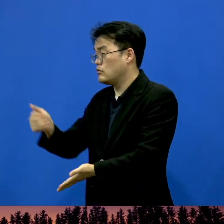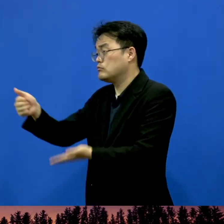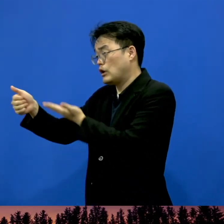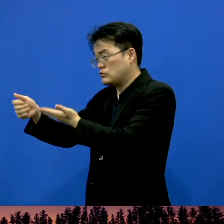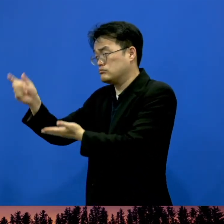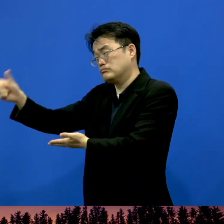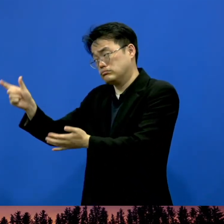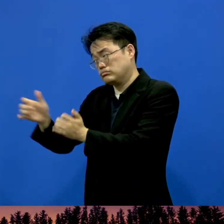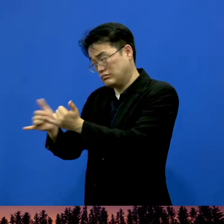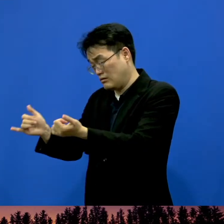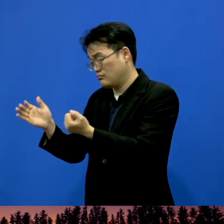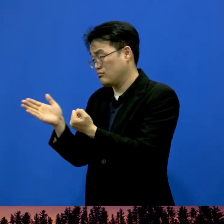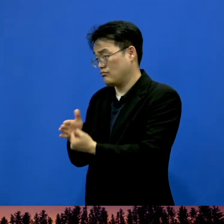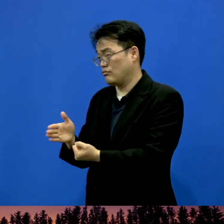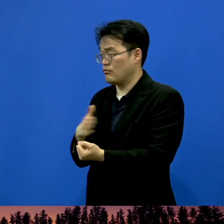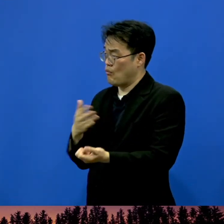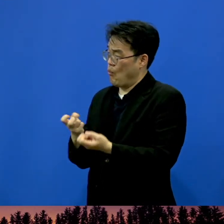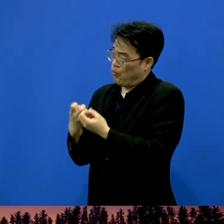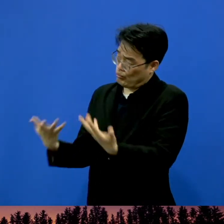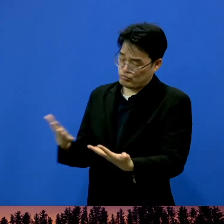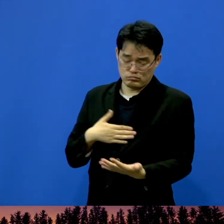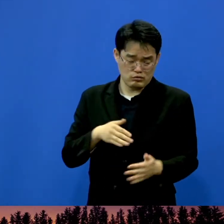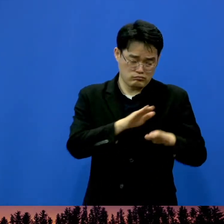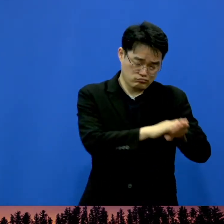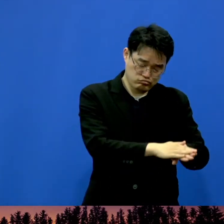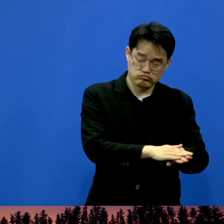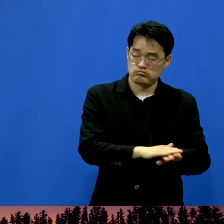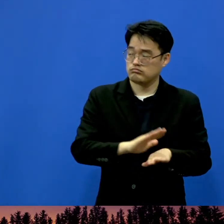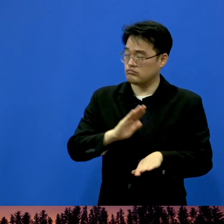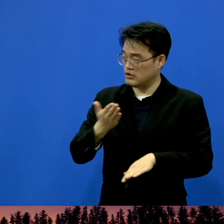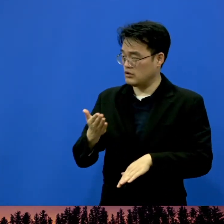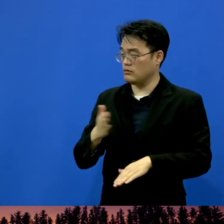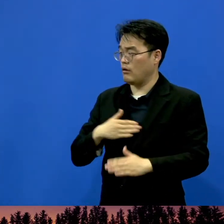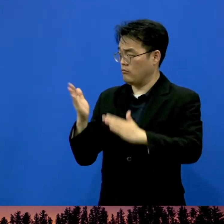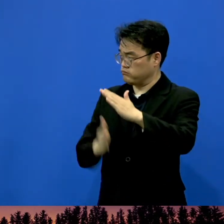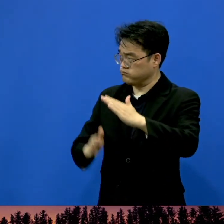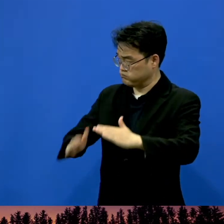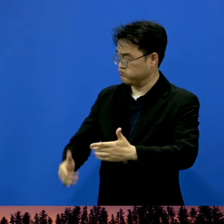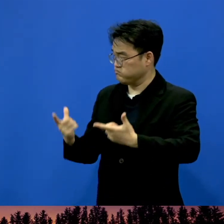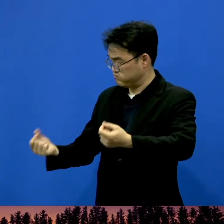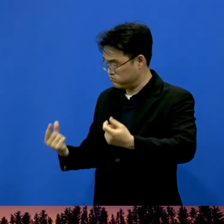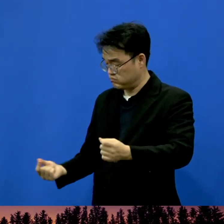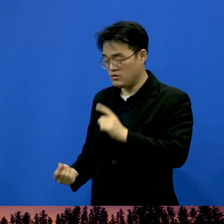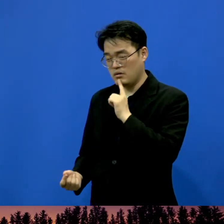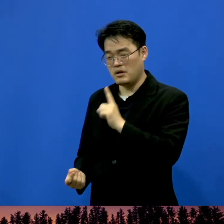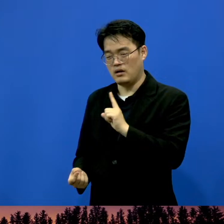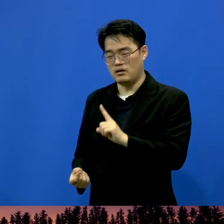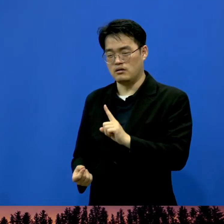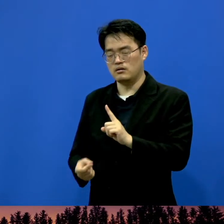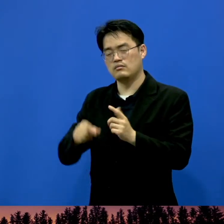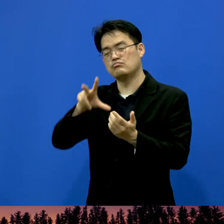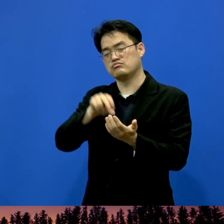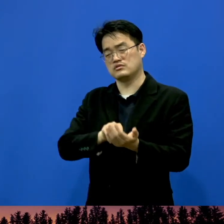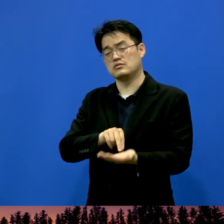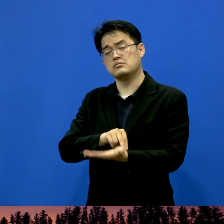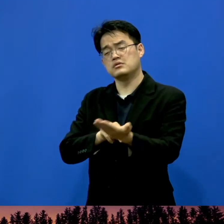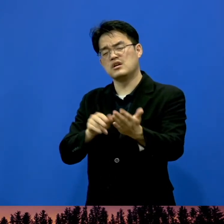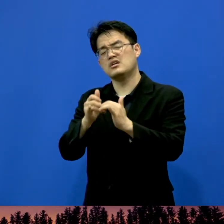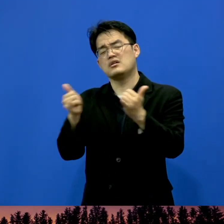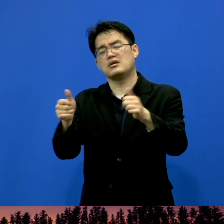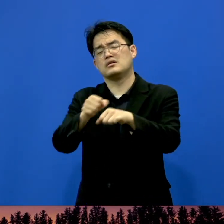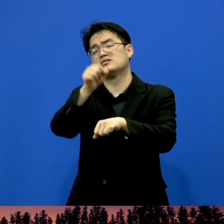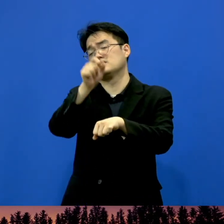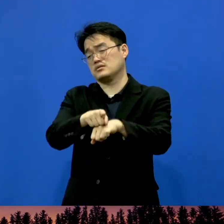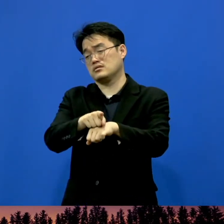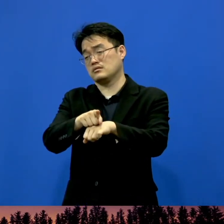수밖에 없었는지, 이게 정당성. 여러분, 이게 인간의 특성이에요. 여러분, 죄를 지어도 인간은